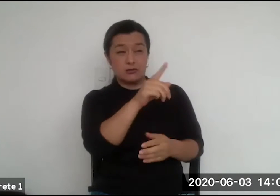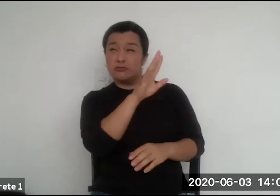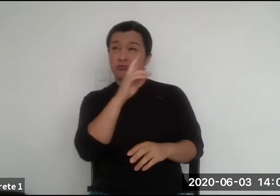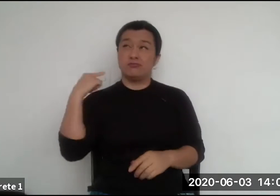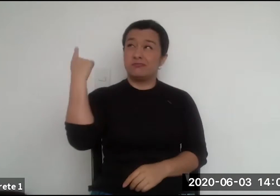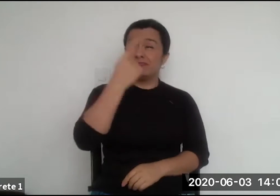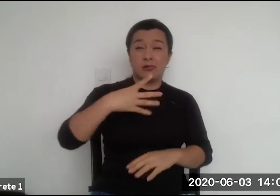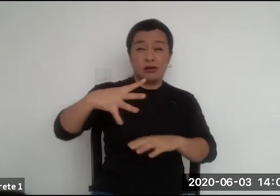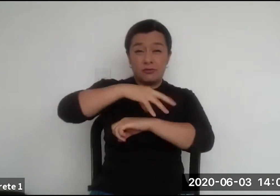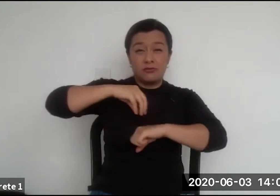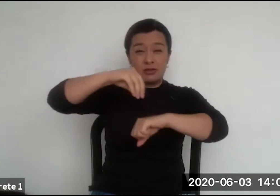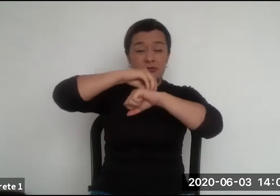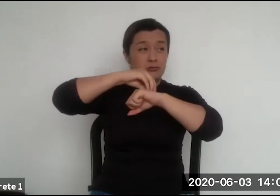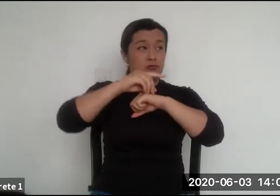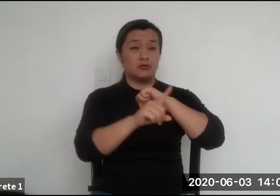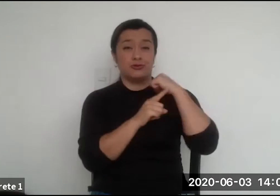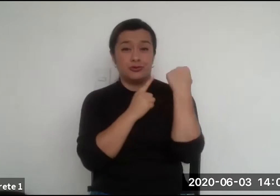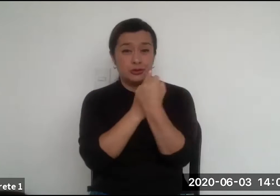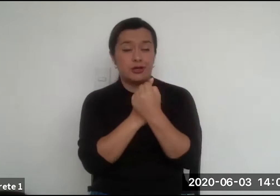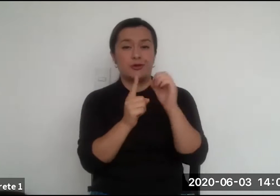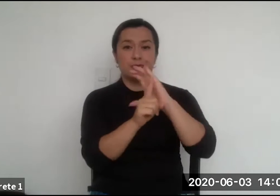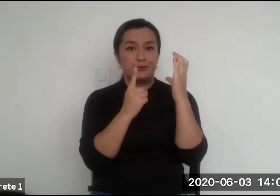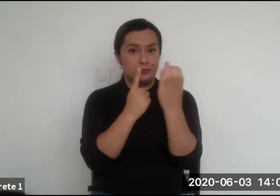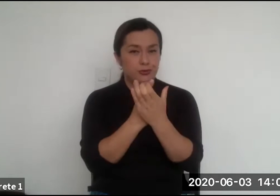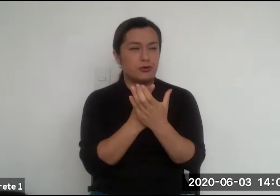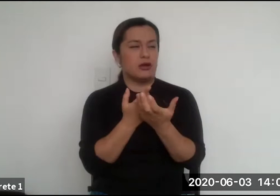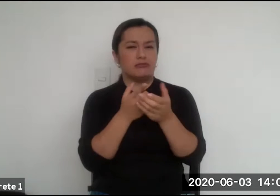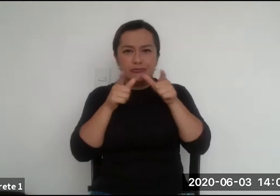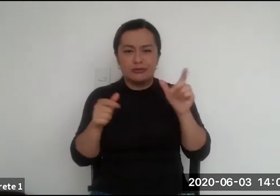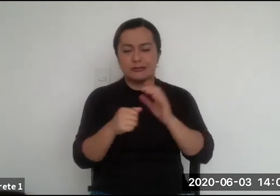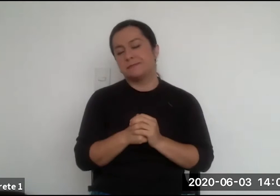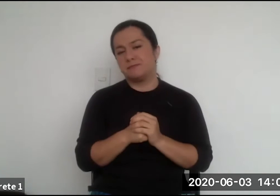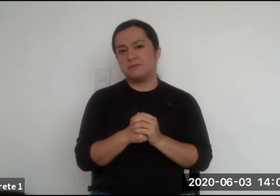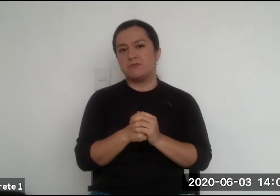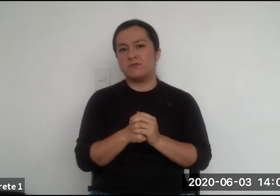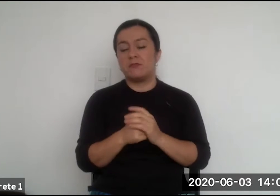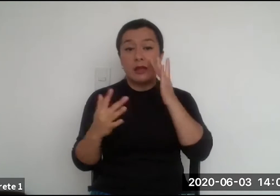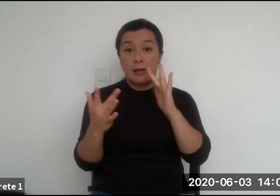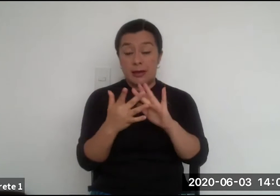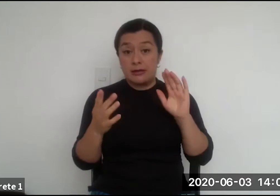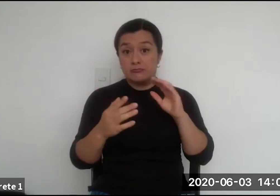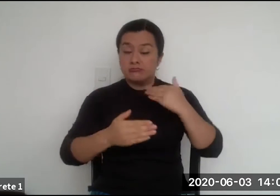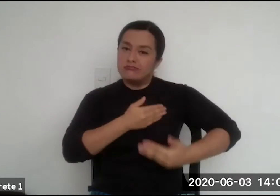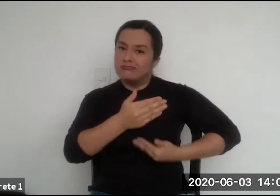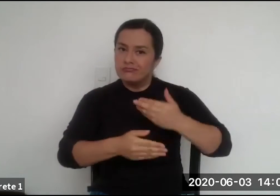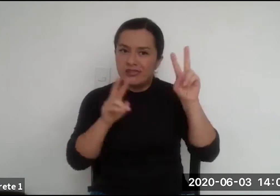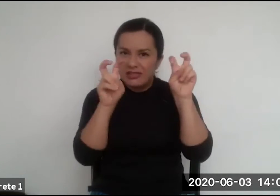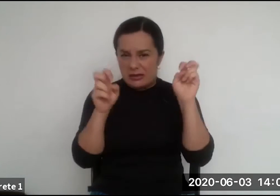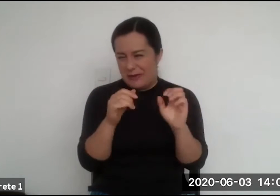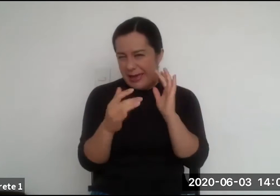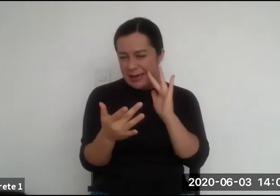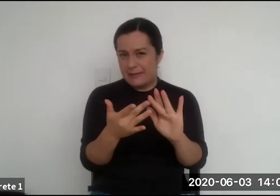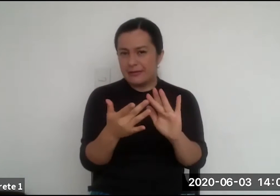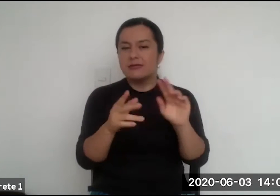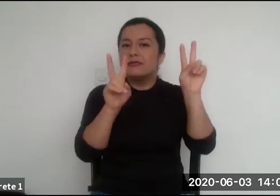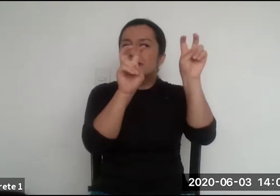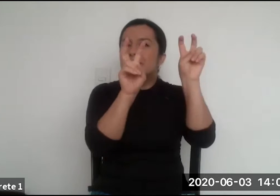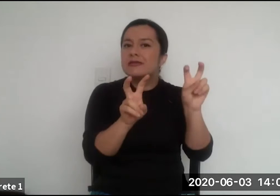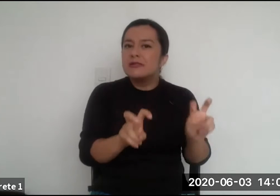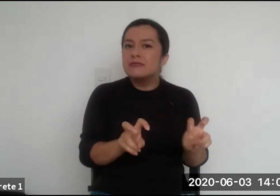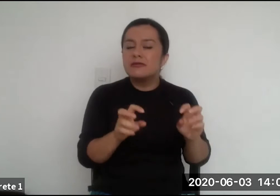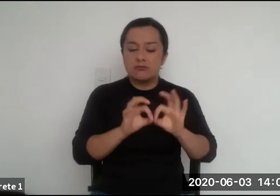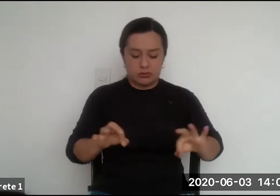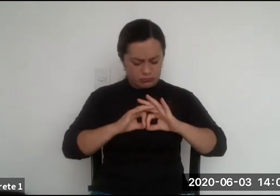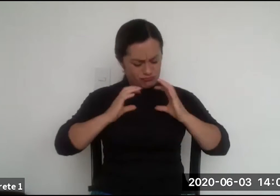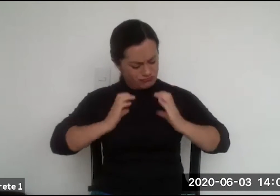histórico, social, cultural y político. En consonancia con este tema, los debates que aborda tienen que ver con la corporalidad,